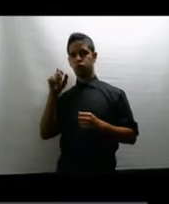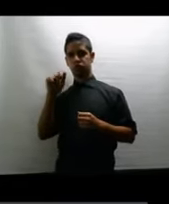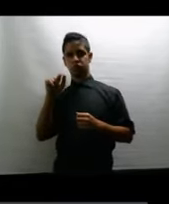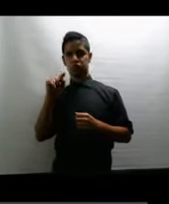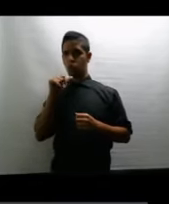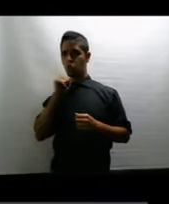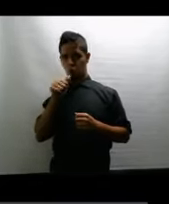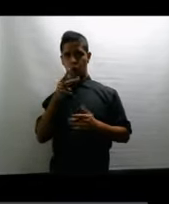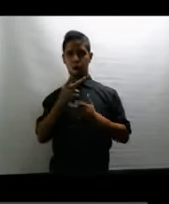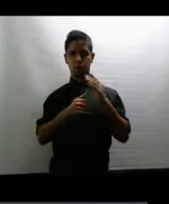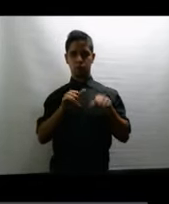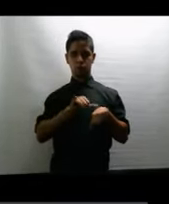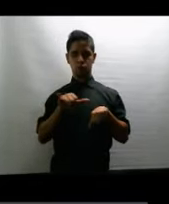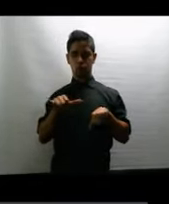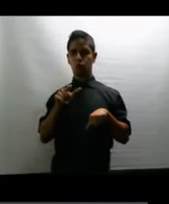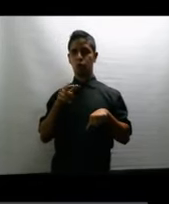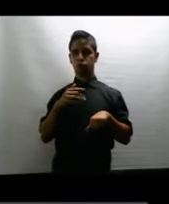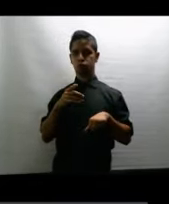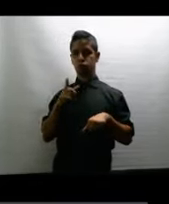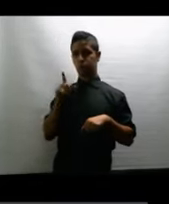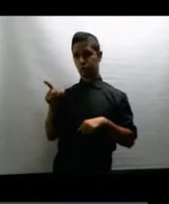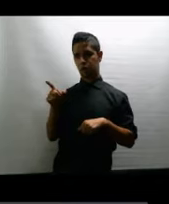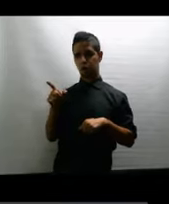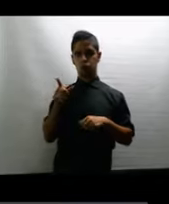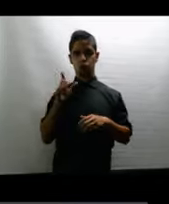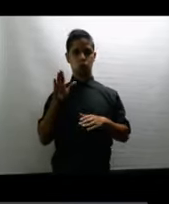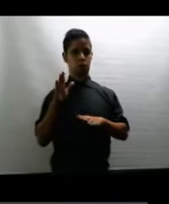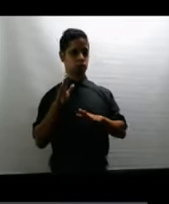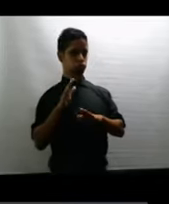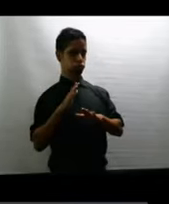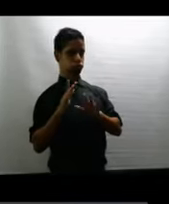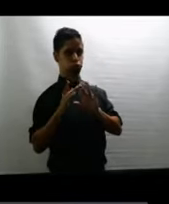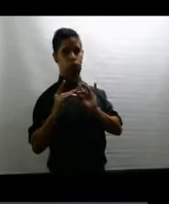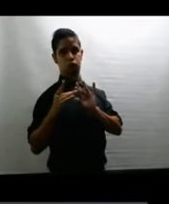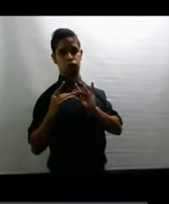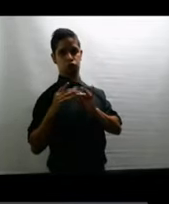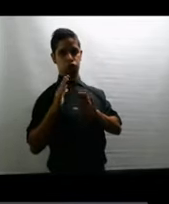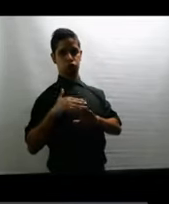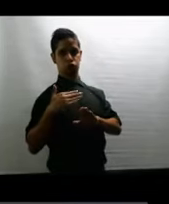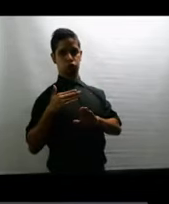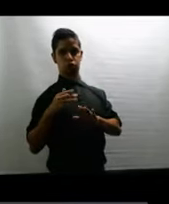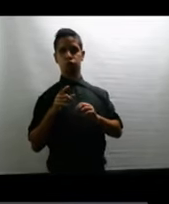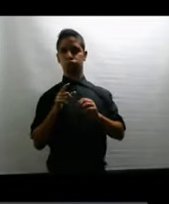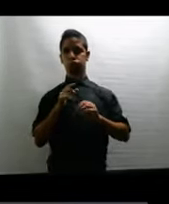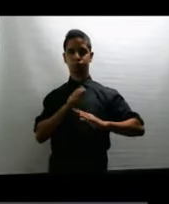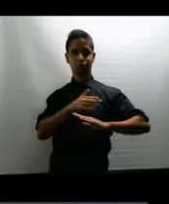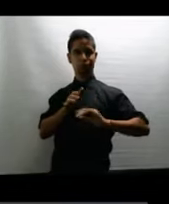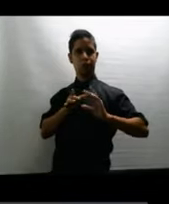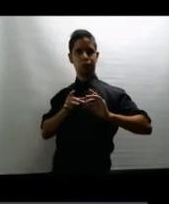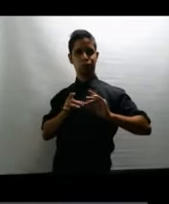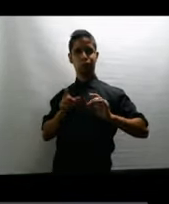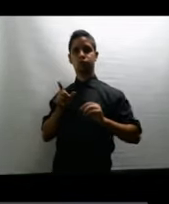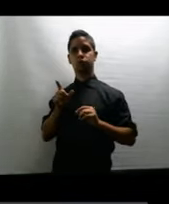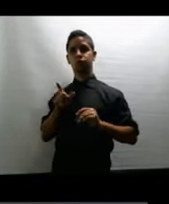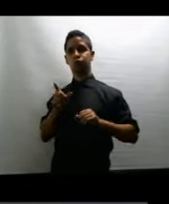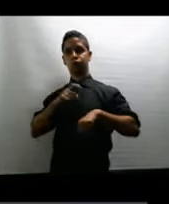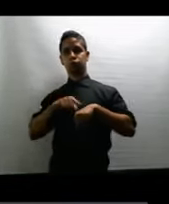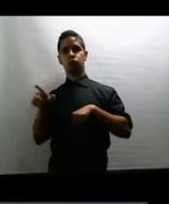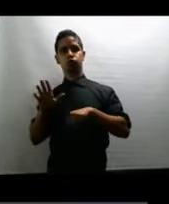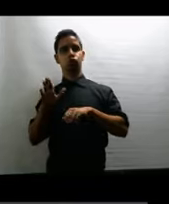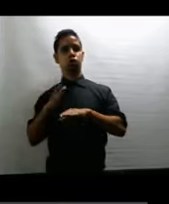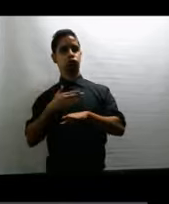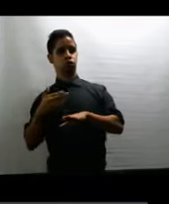y él va a cantar una canción, sí, son pequeños, unos pequeños bloques en donde yo voy a, él va a cantar una